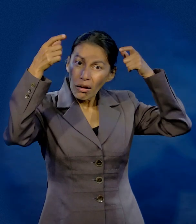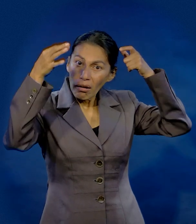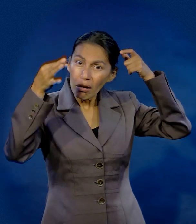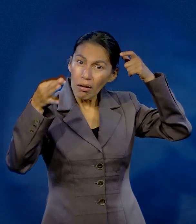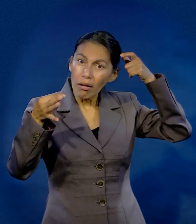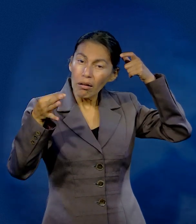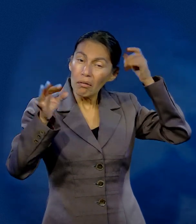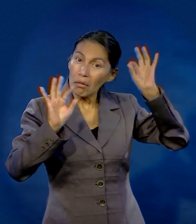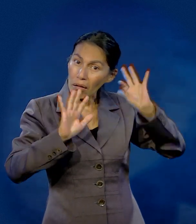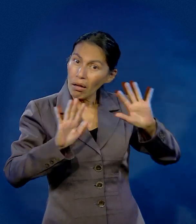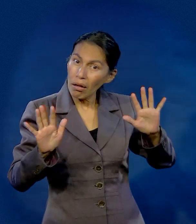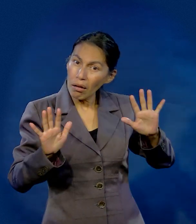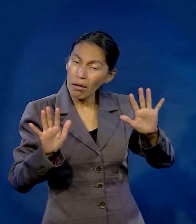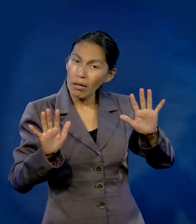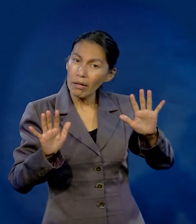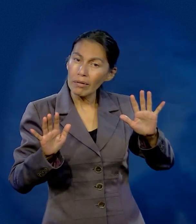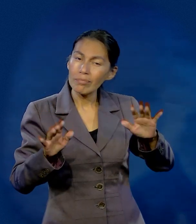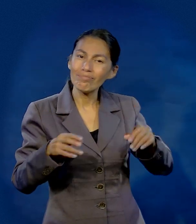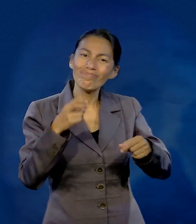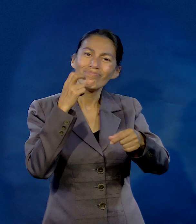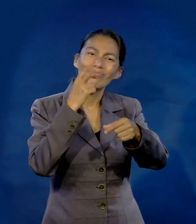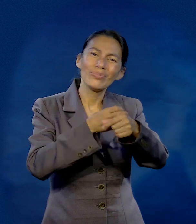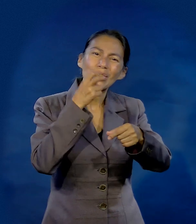sería el peor adjetivo